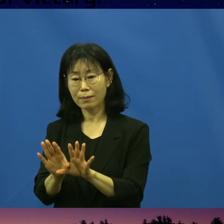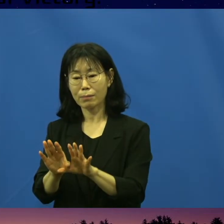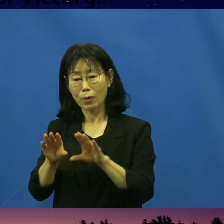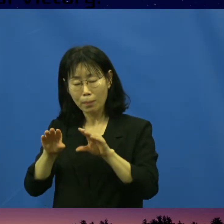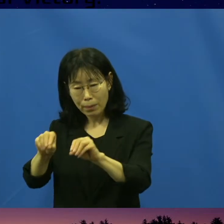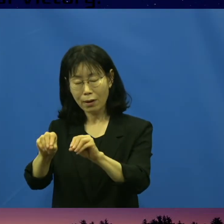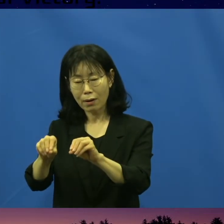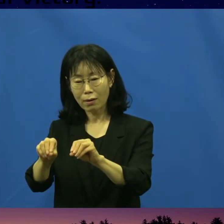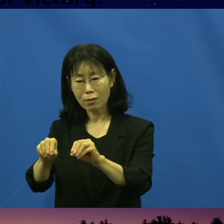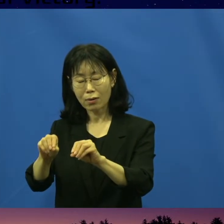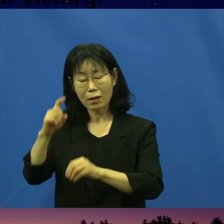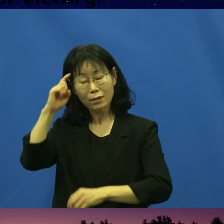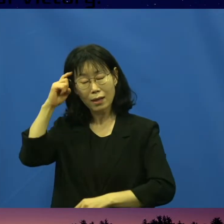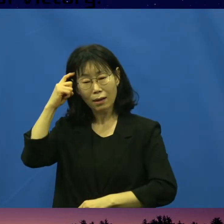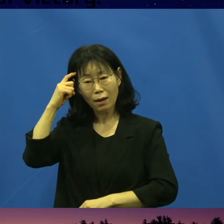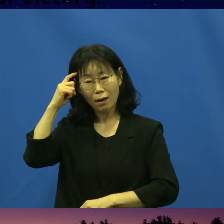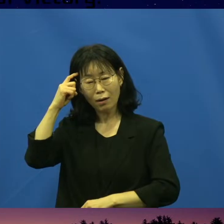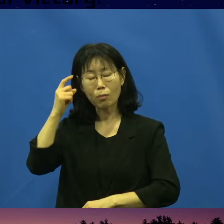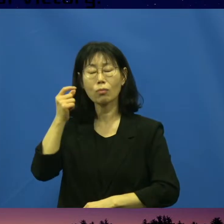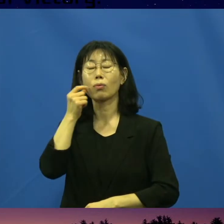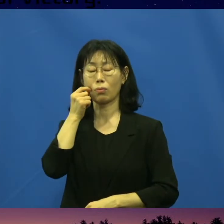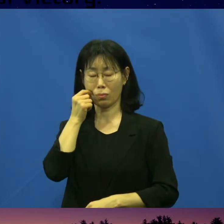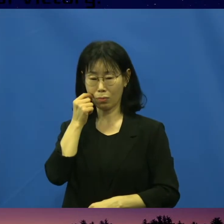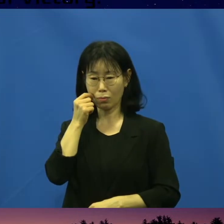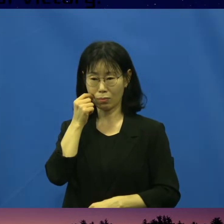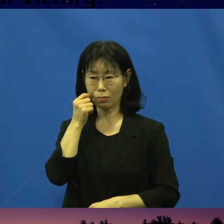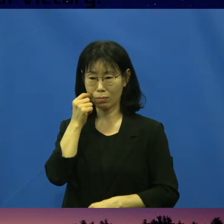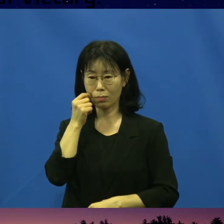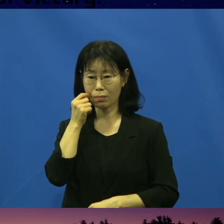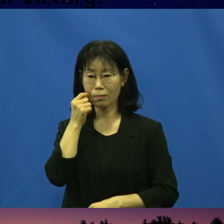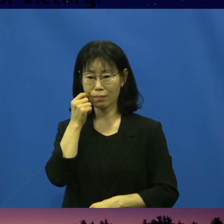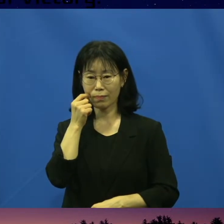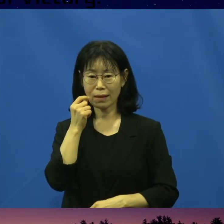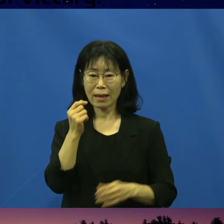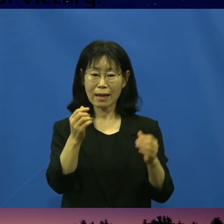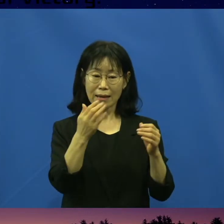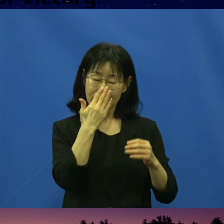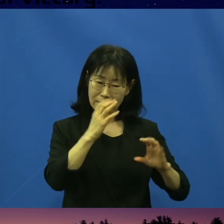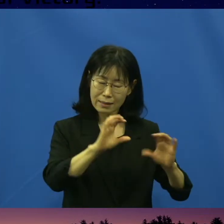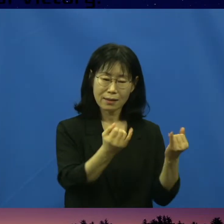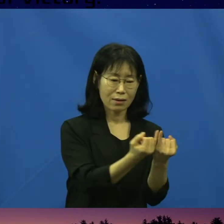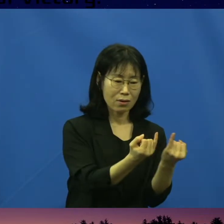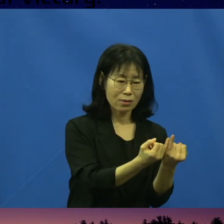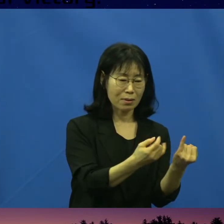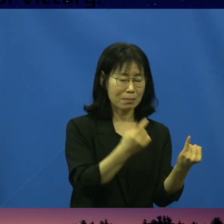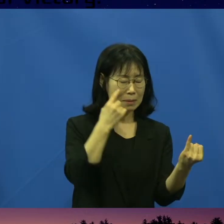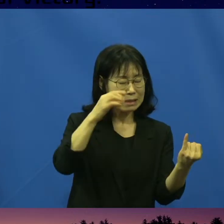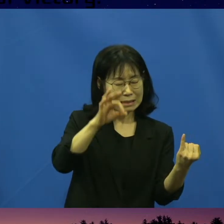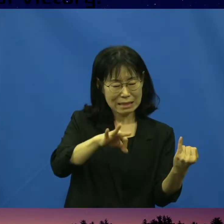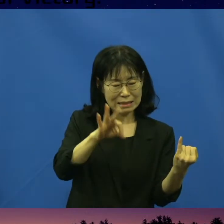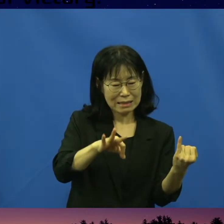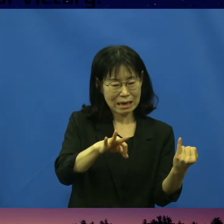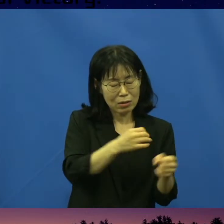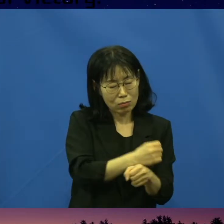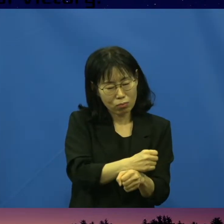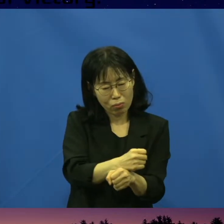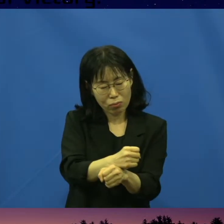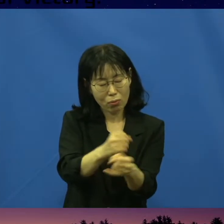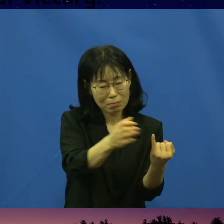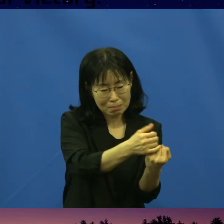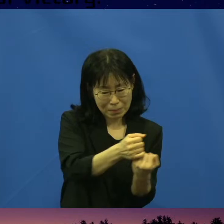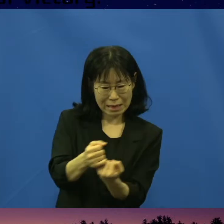이스라엘 땅에서 붙잡은 소녀, 이름도 없어요. 너무도 미미한 존재, 포로, 작은